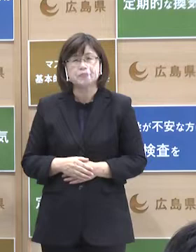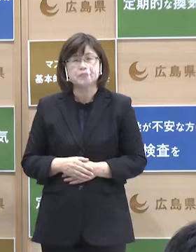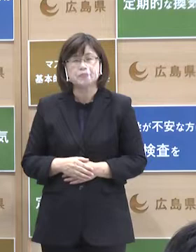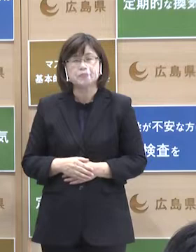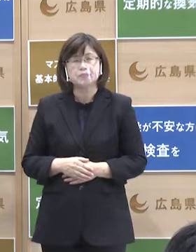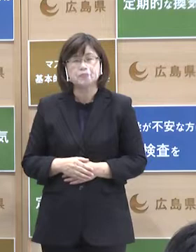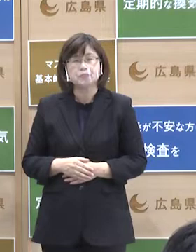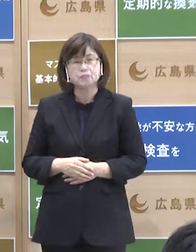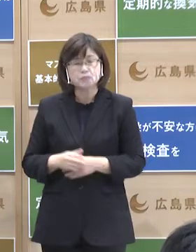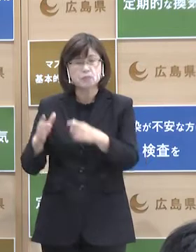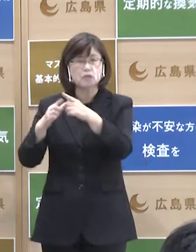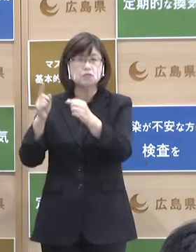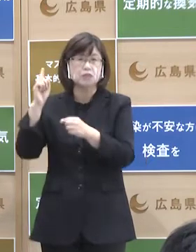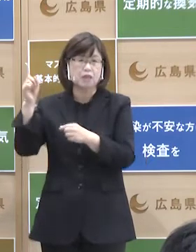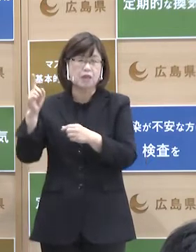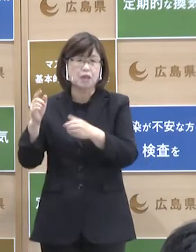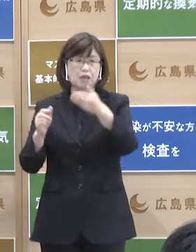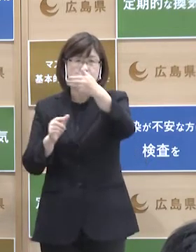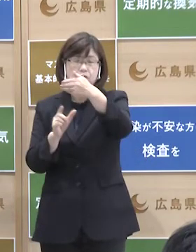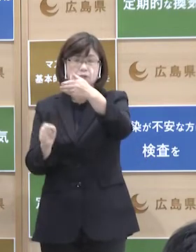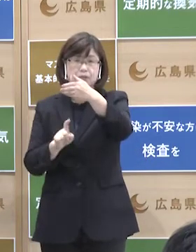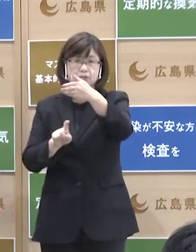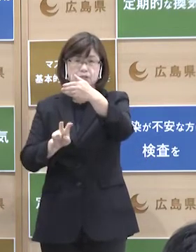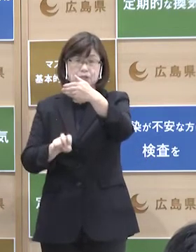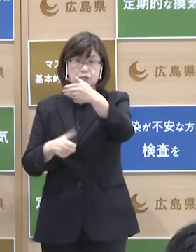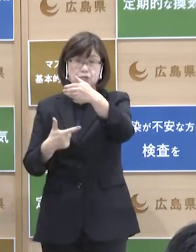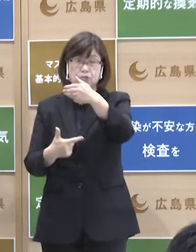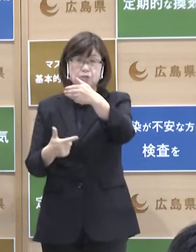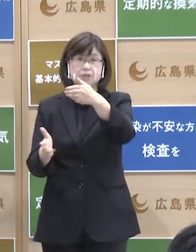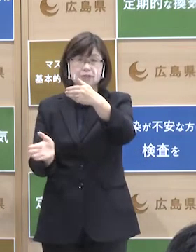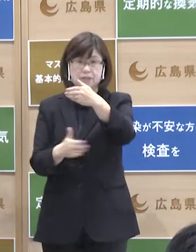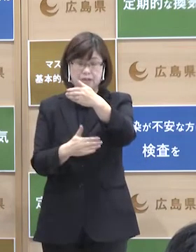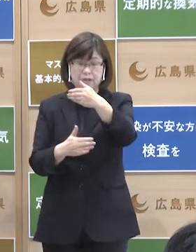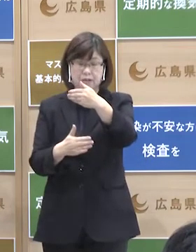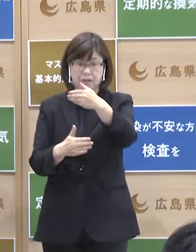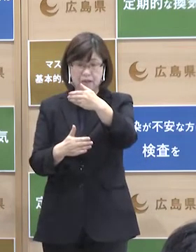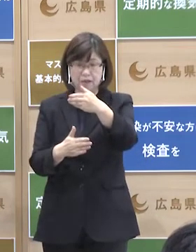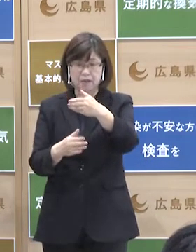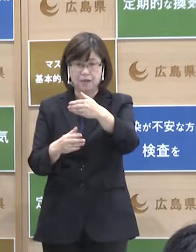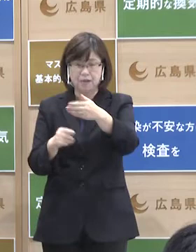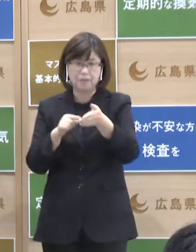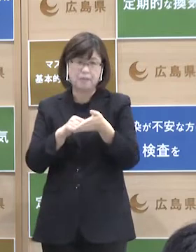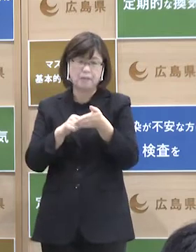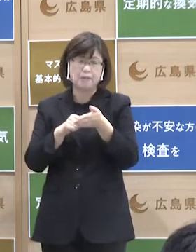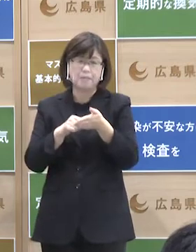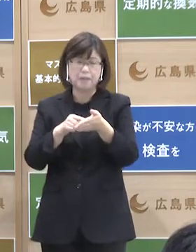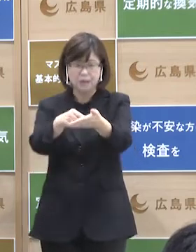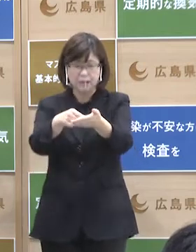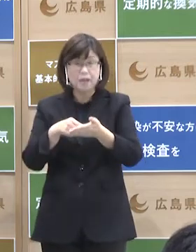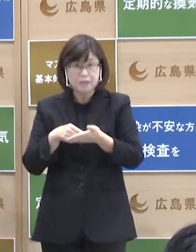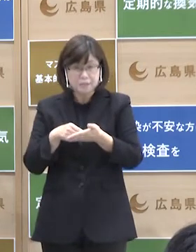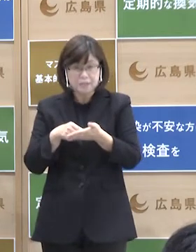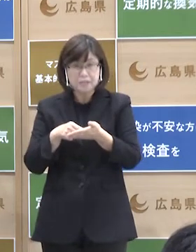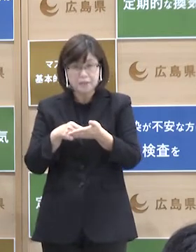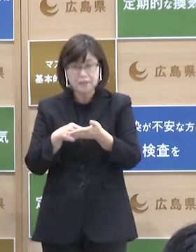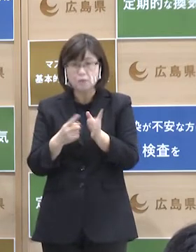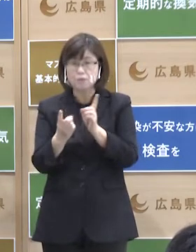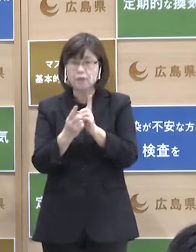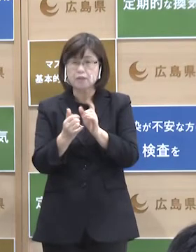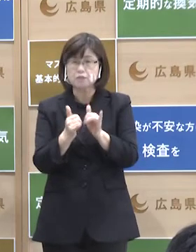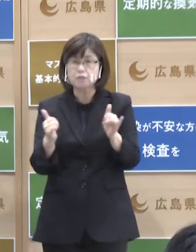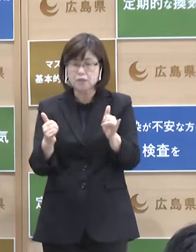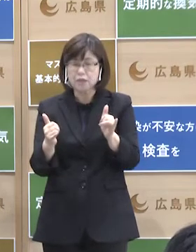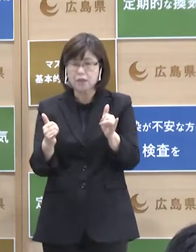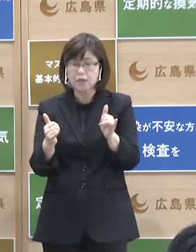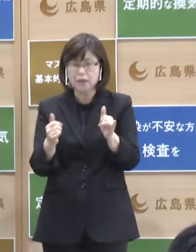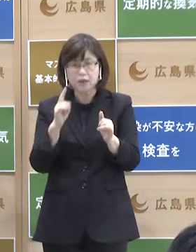国の方で9月26日から発生届の対象者が見直されたところであります。